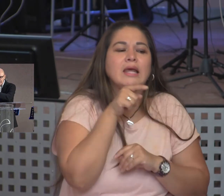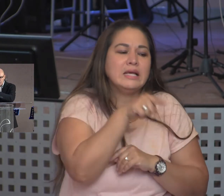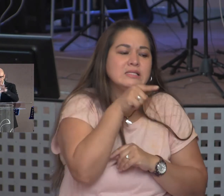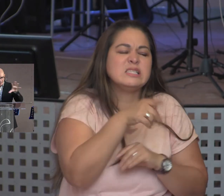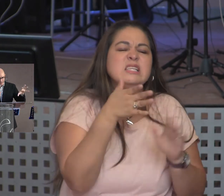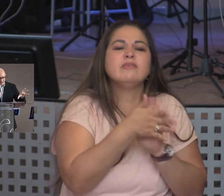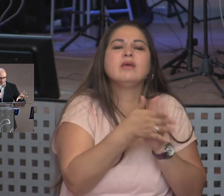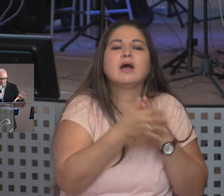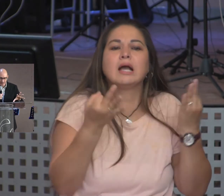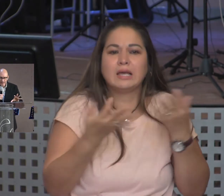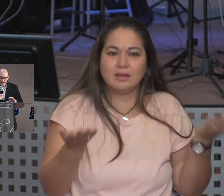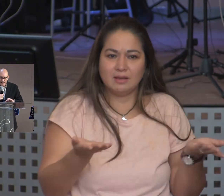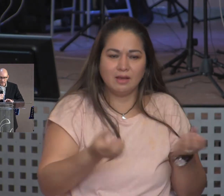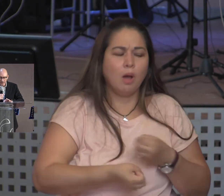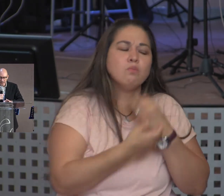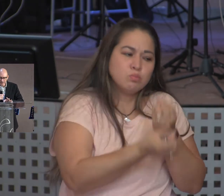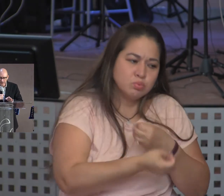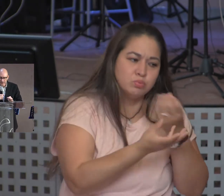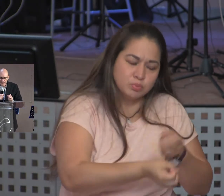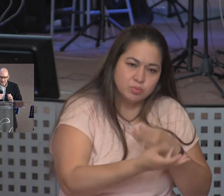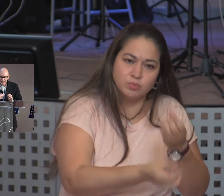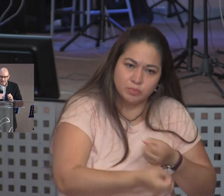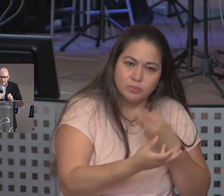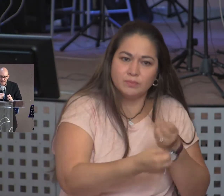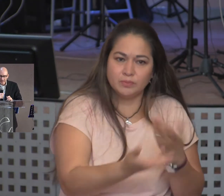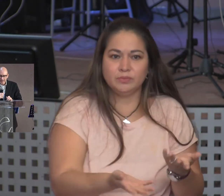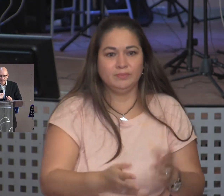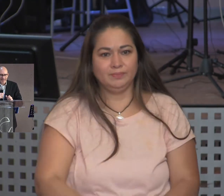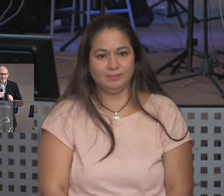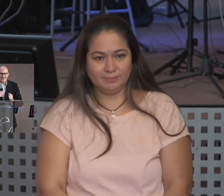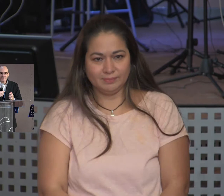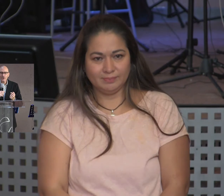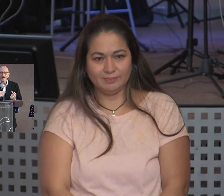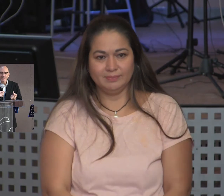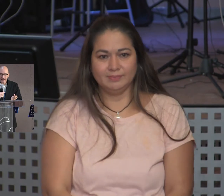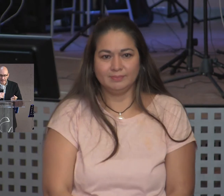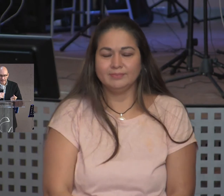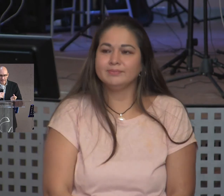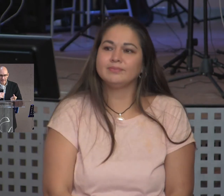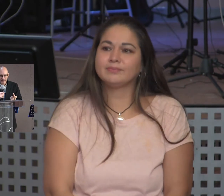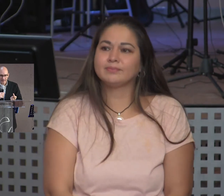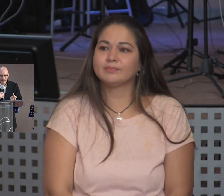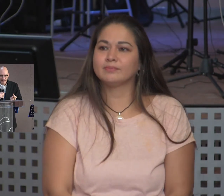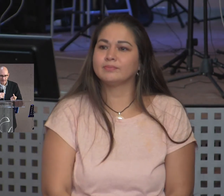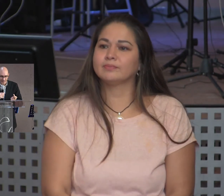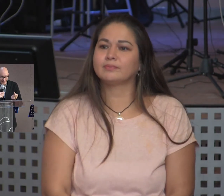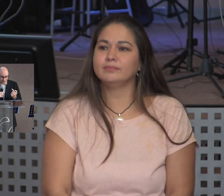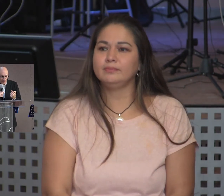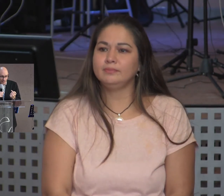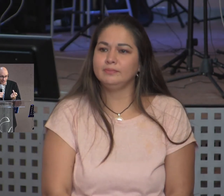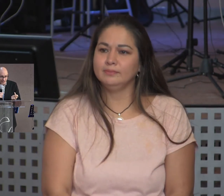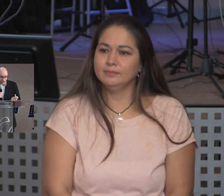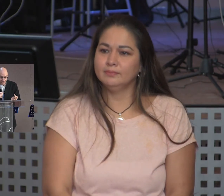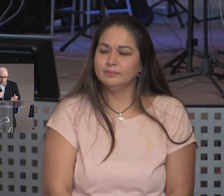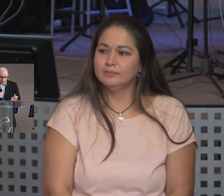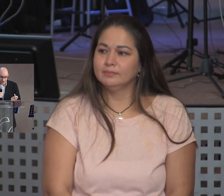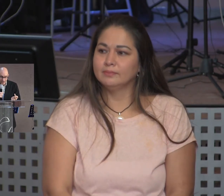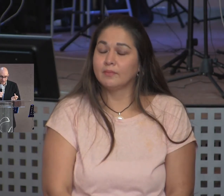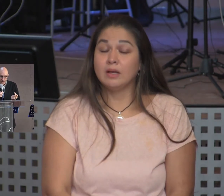así algunas. Por ejemplo, este oír del que estoy